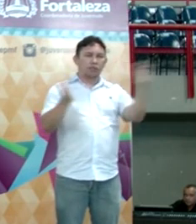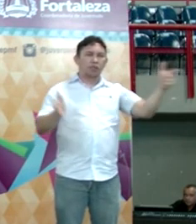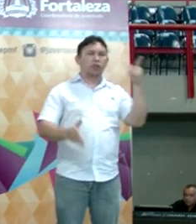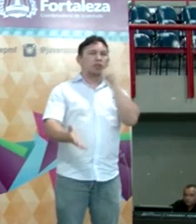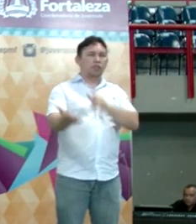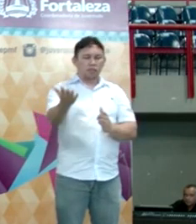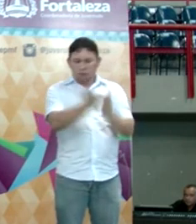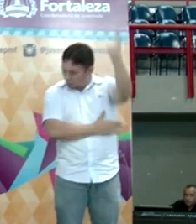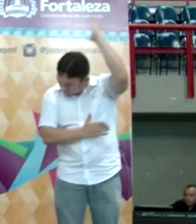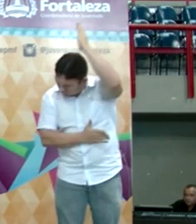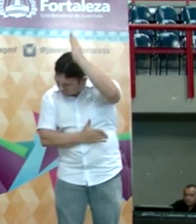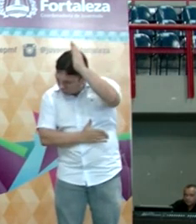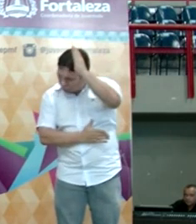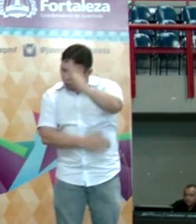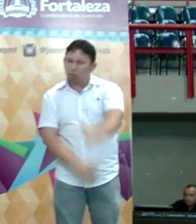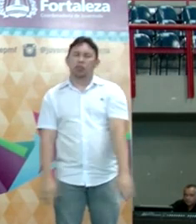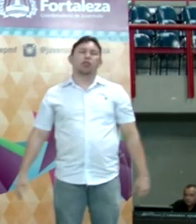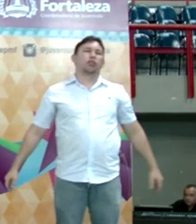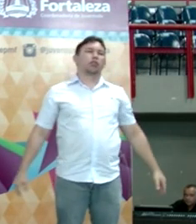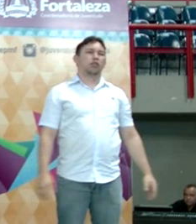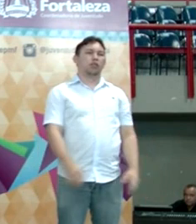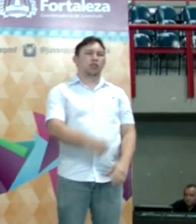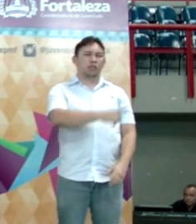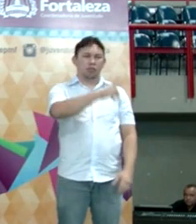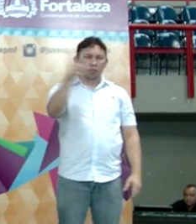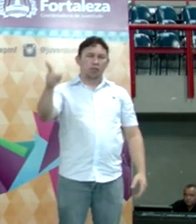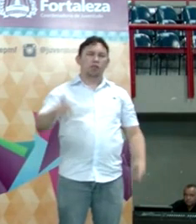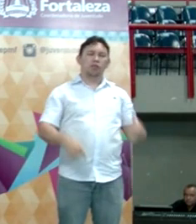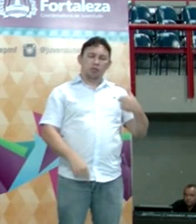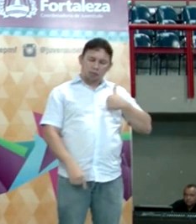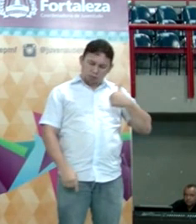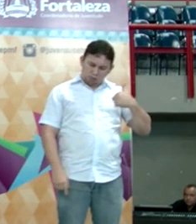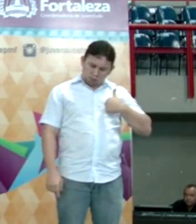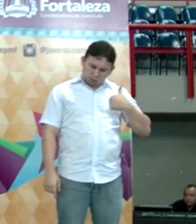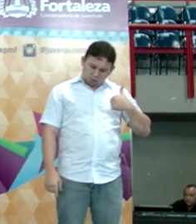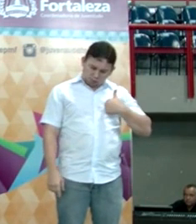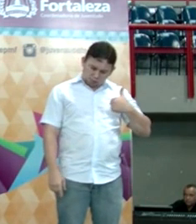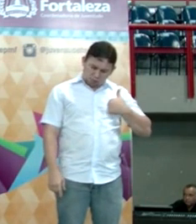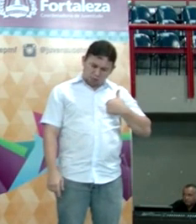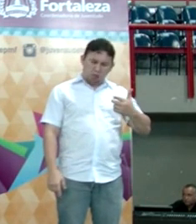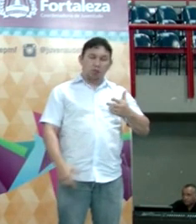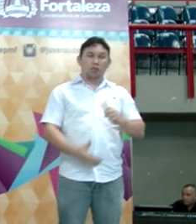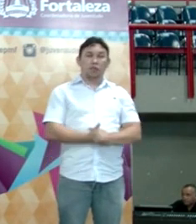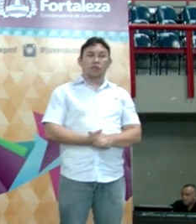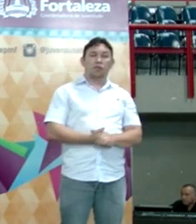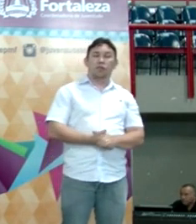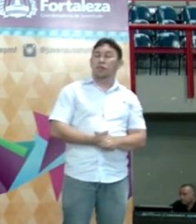disso. Vocês vão ser aprovados. Eu vou deixar aqui, gente,